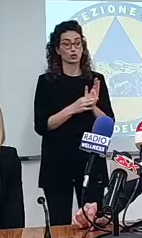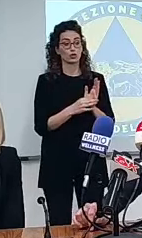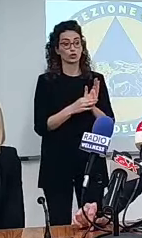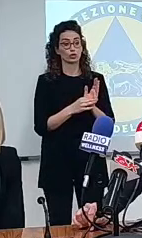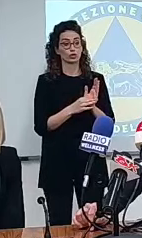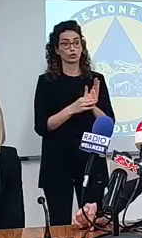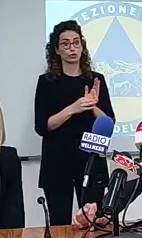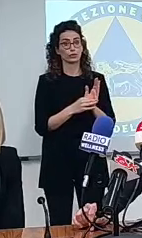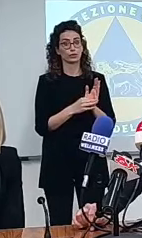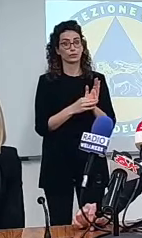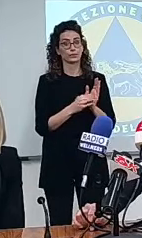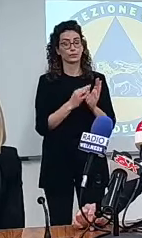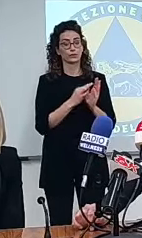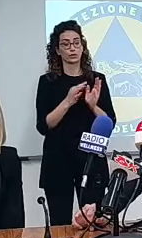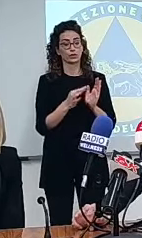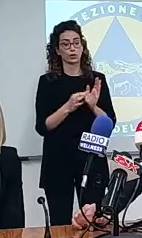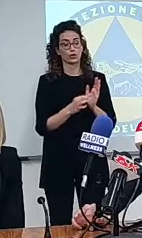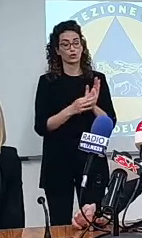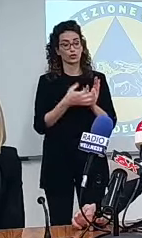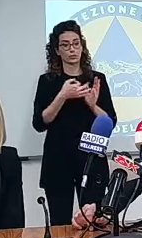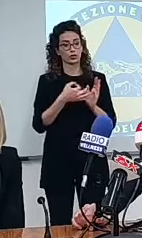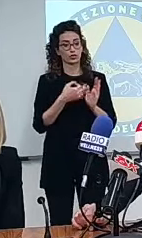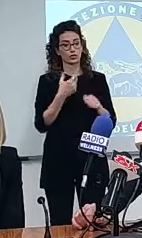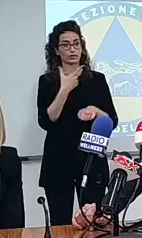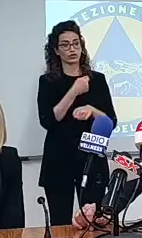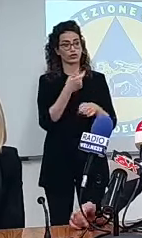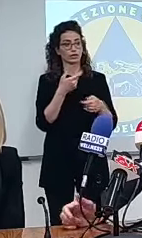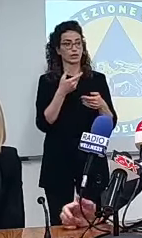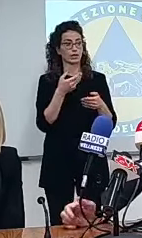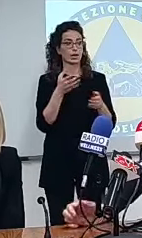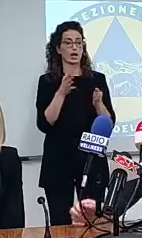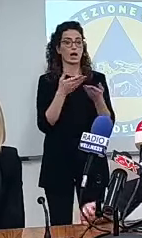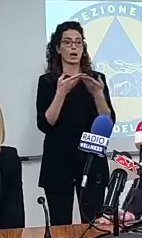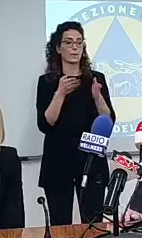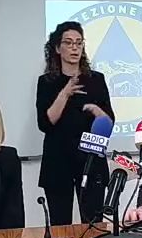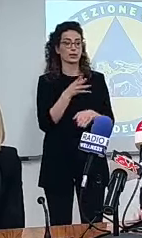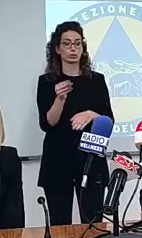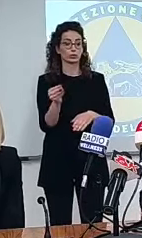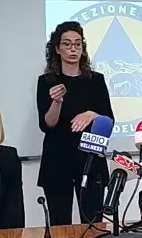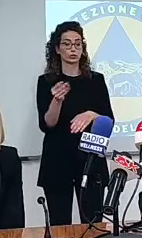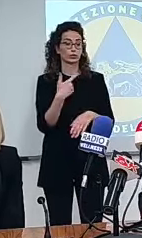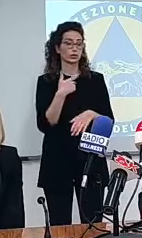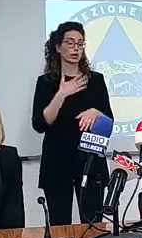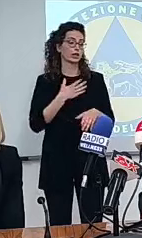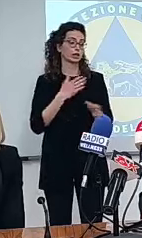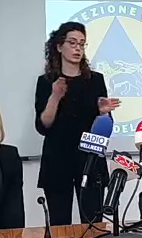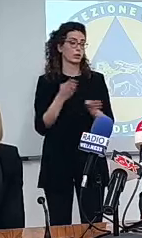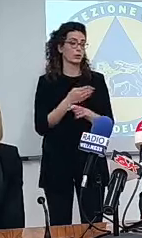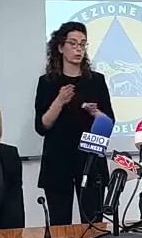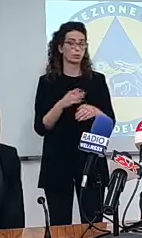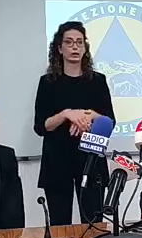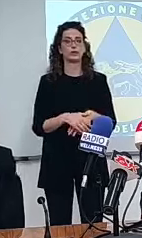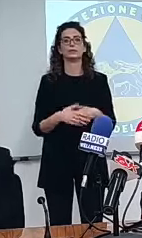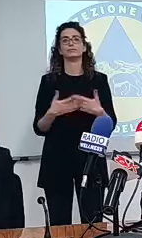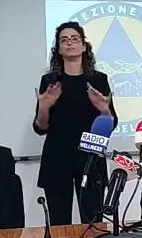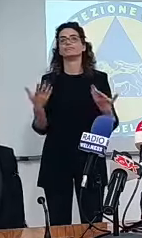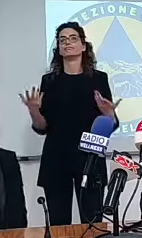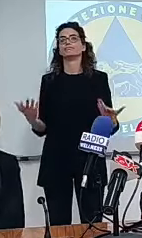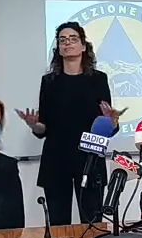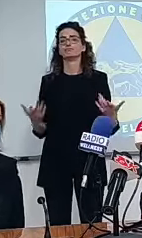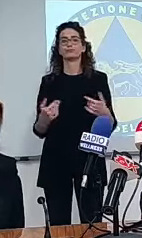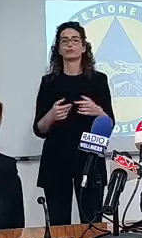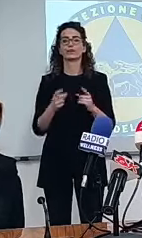quale le vaccinazioni saranno aperte a tutti, insomma, saranno libere a qualsiasi fascia di età. Guardate, se noi